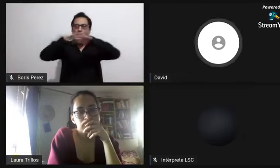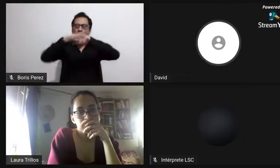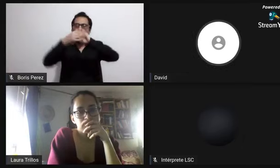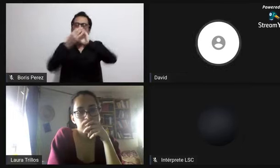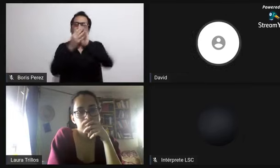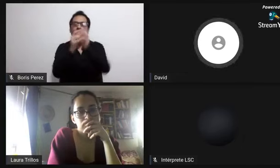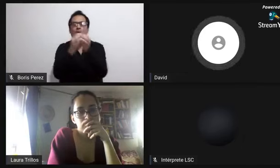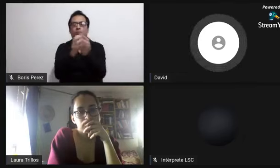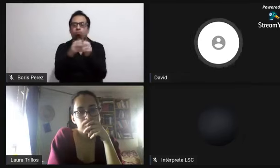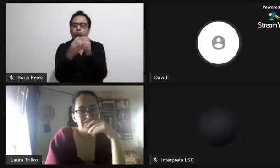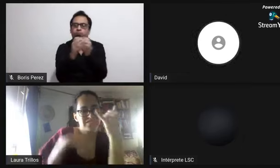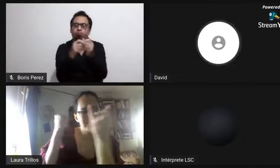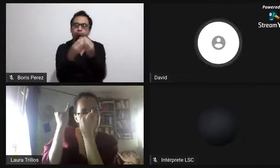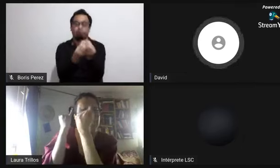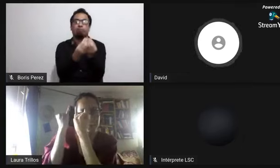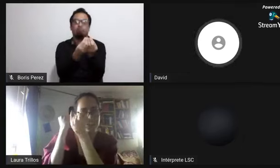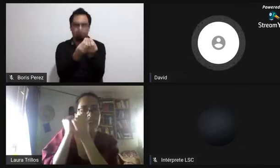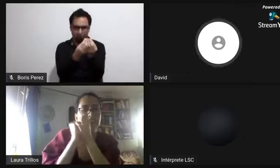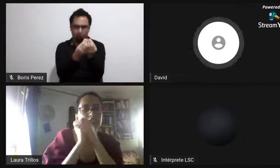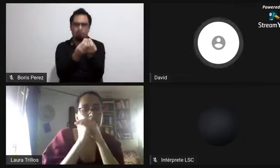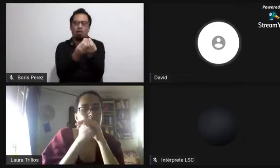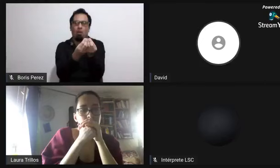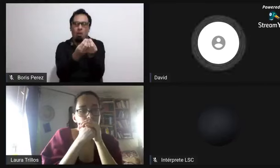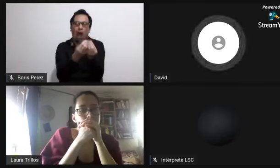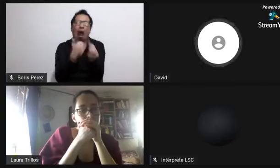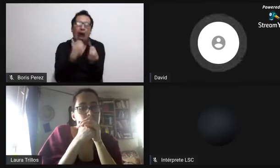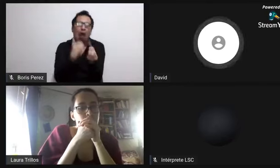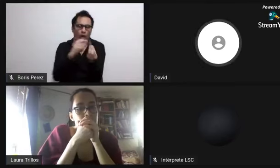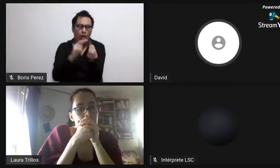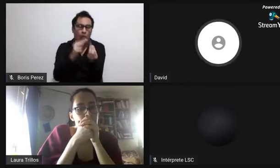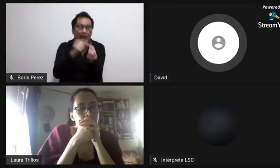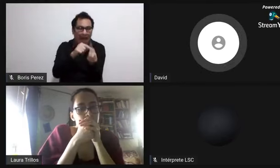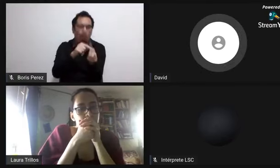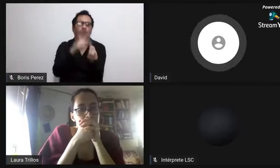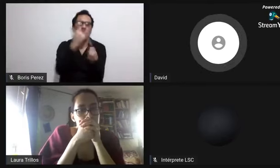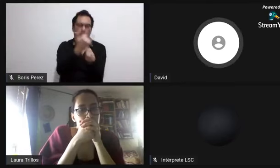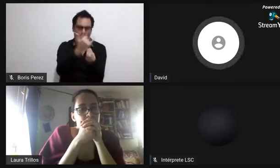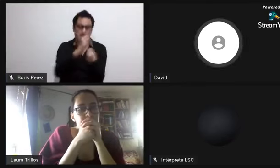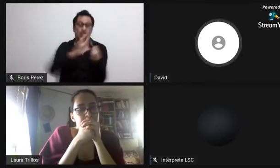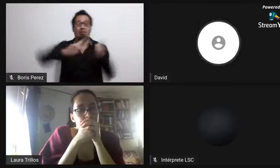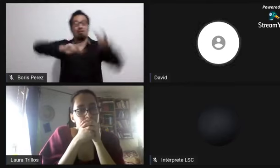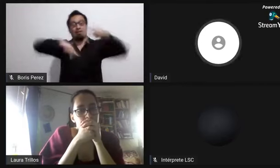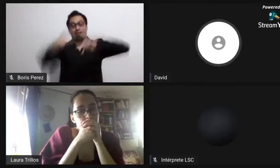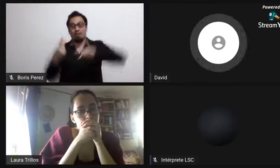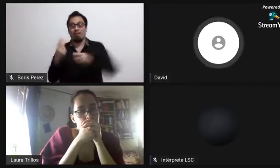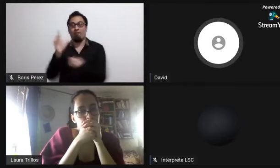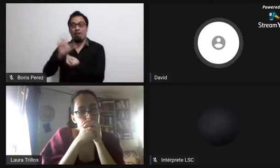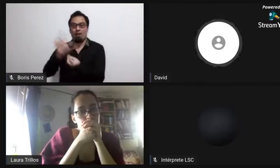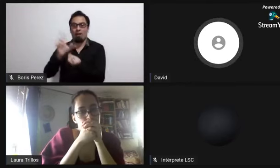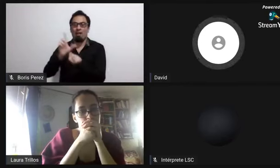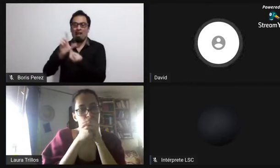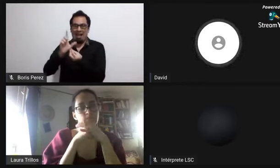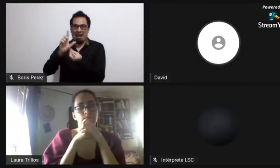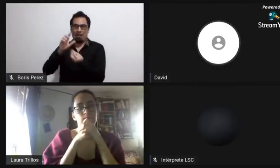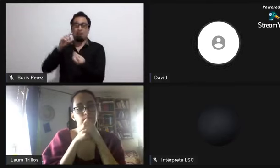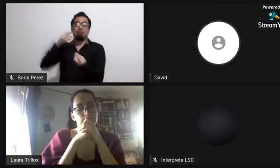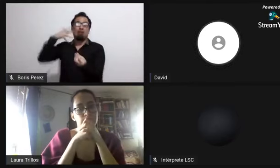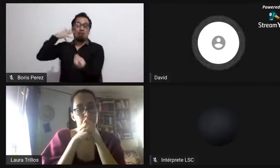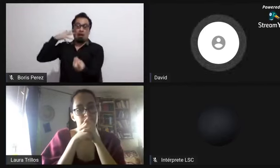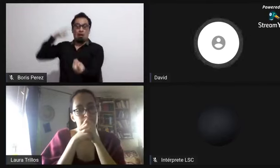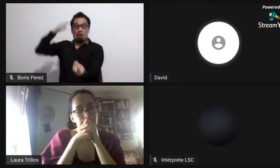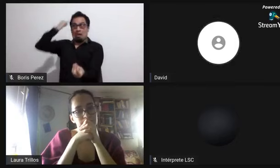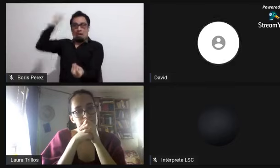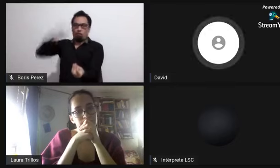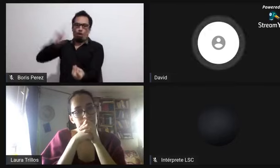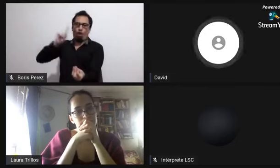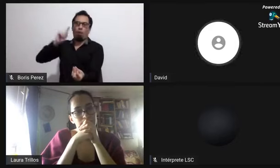de Simón Bolívar, de Francisco de Paula Santander, digamos que hay una mezcla interesante entre logros y